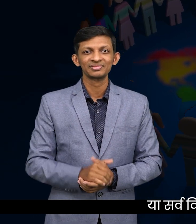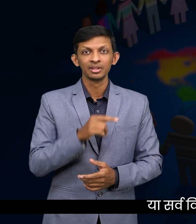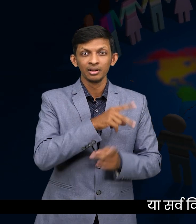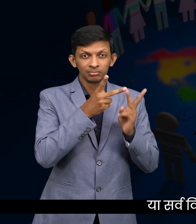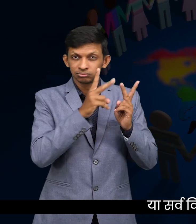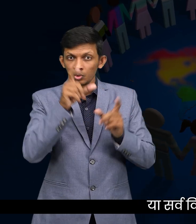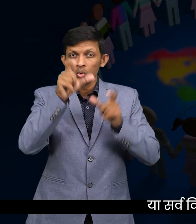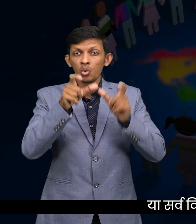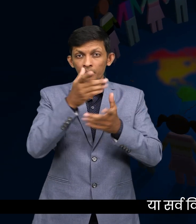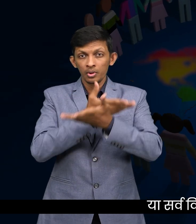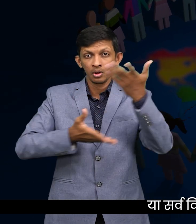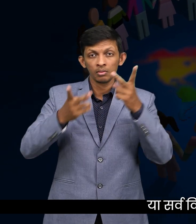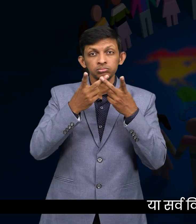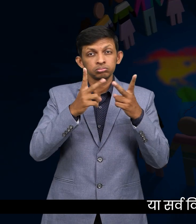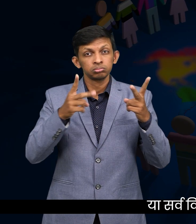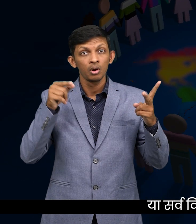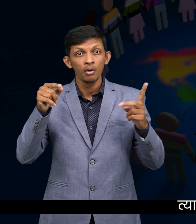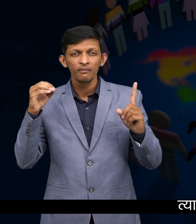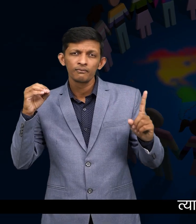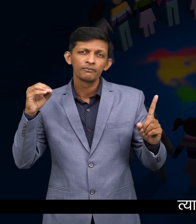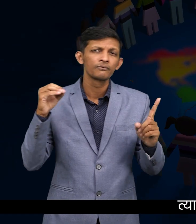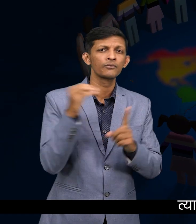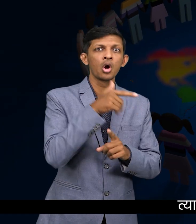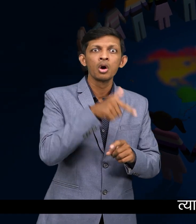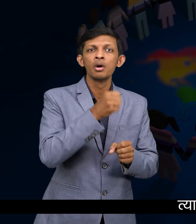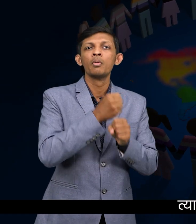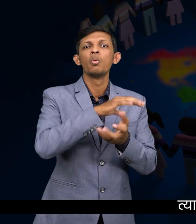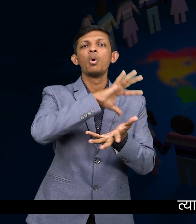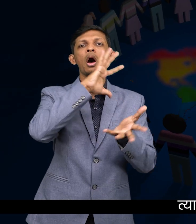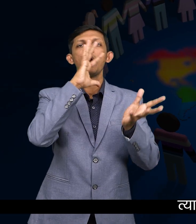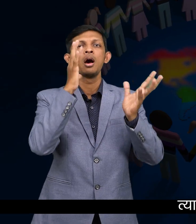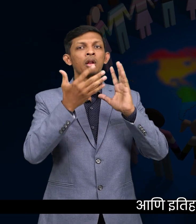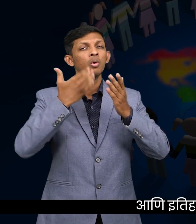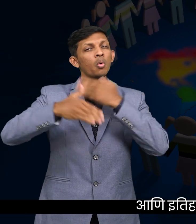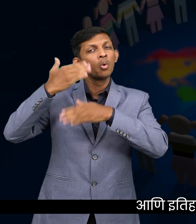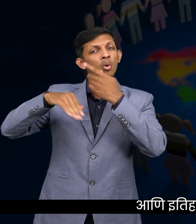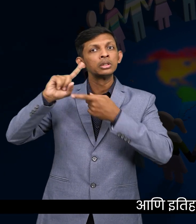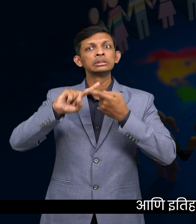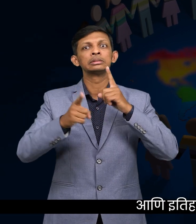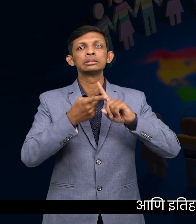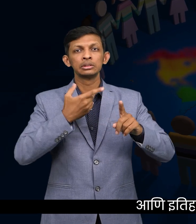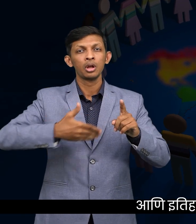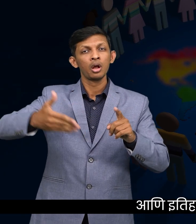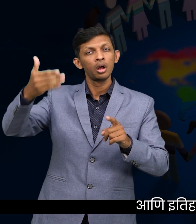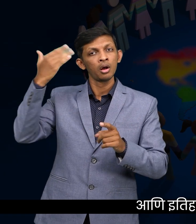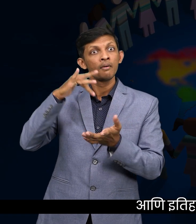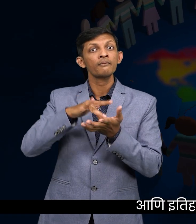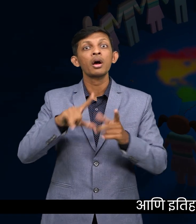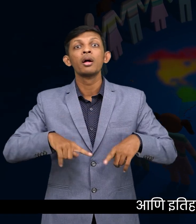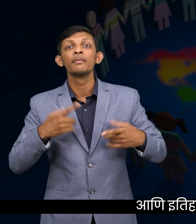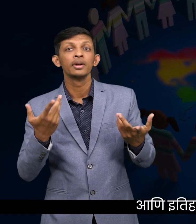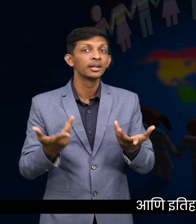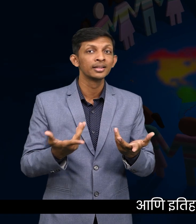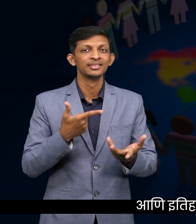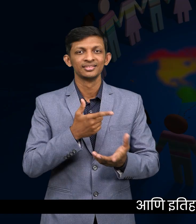या सर्व विविधता आपण जिथे राहतो त्या ठिकाणच्या भूगोल आणि इतिहासावर दोन्हींचा प्रभाव